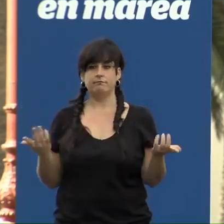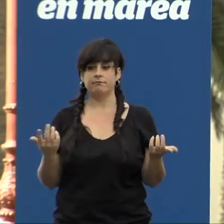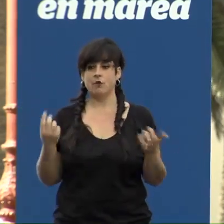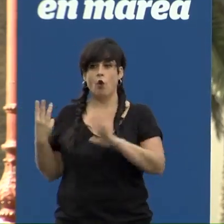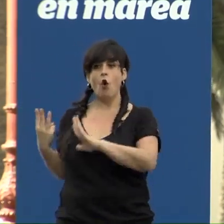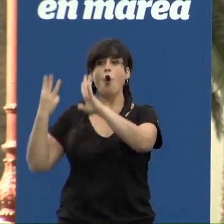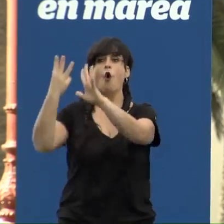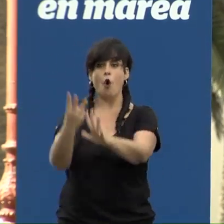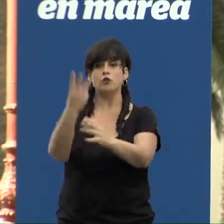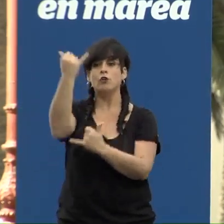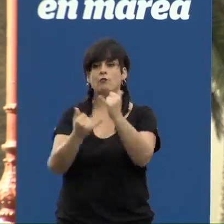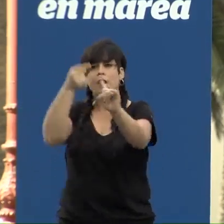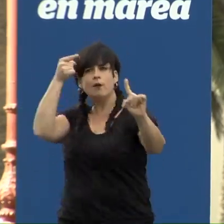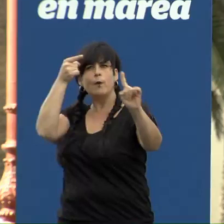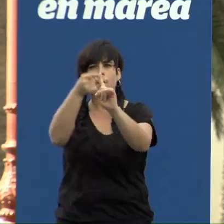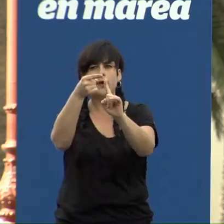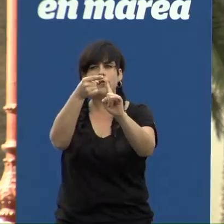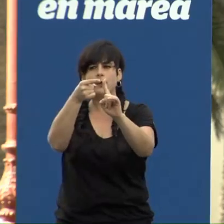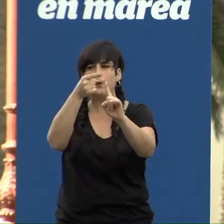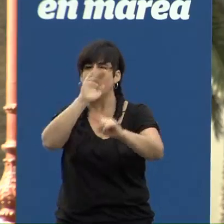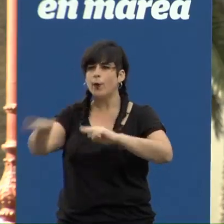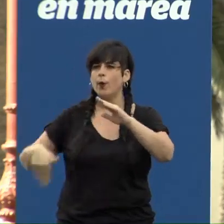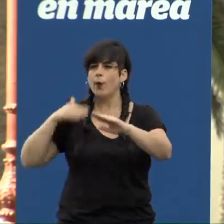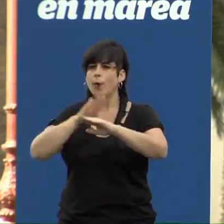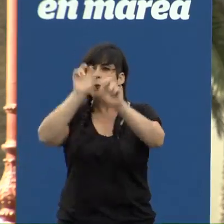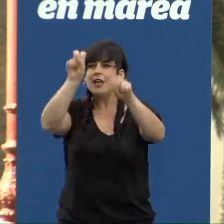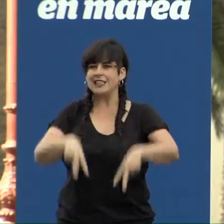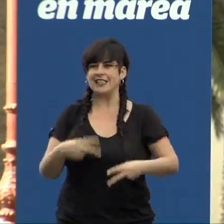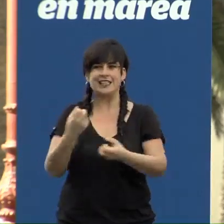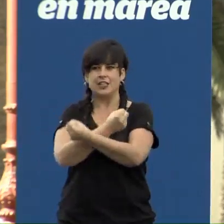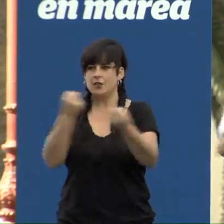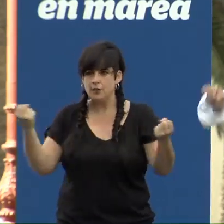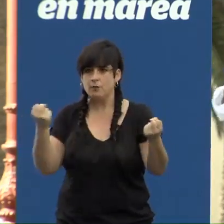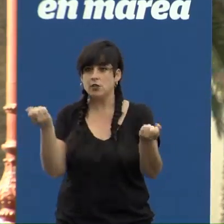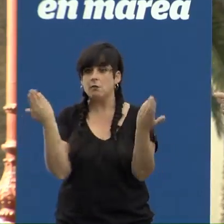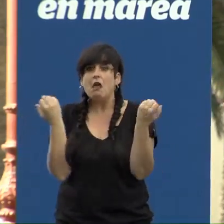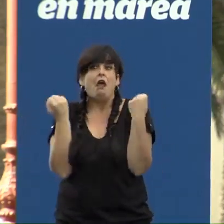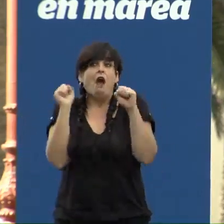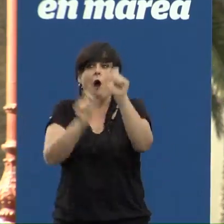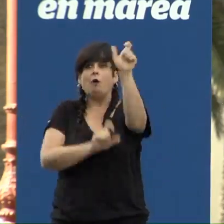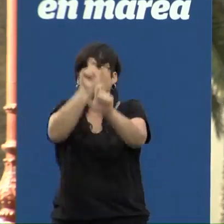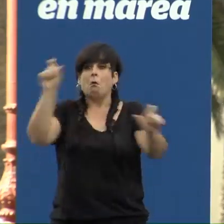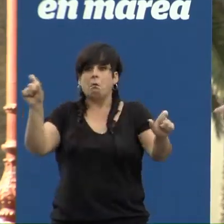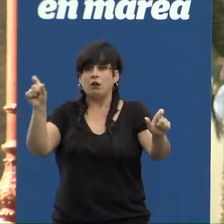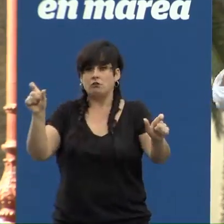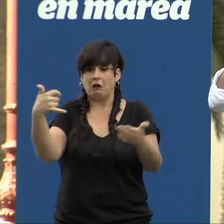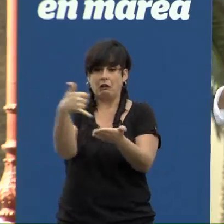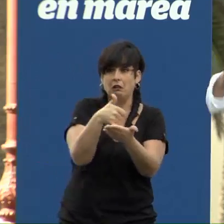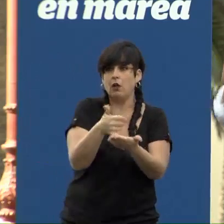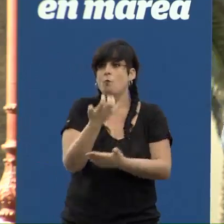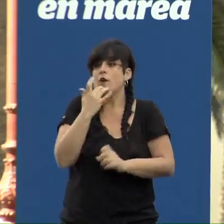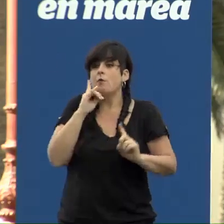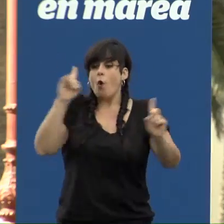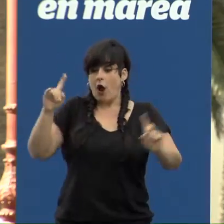ese maldito obxectivo nunca foi incumplido, nin siquiera cando estaban as vidas das persoas en xogo como pasou cos enfermos da